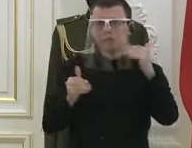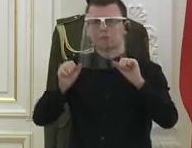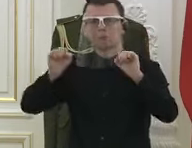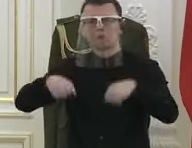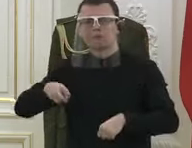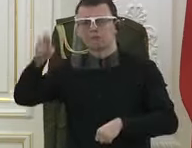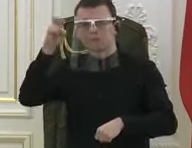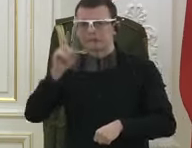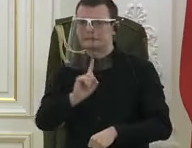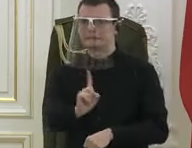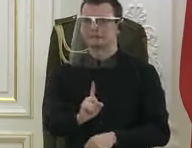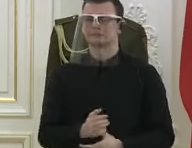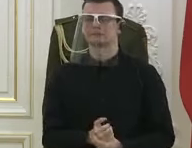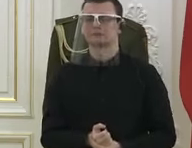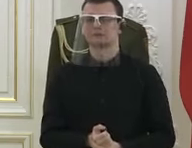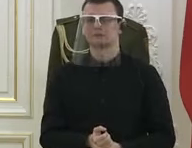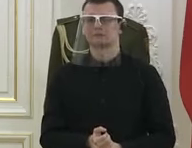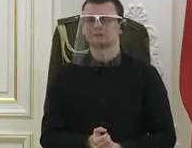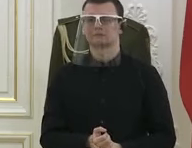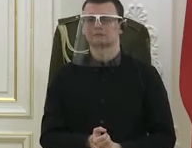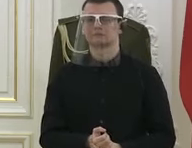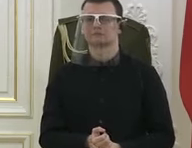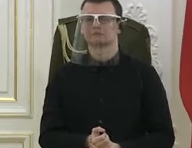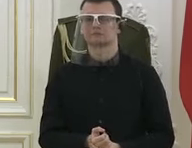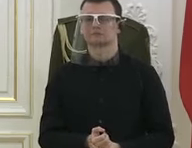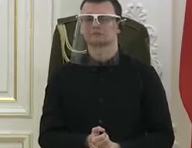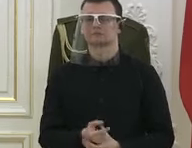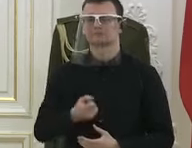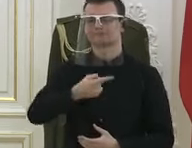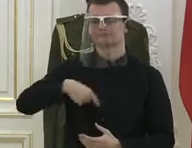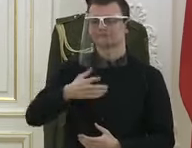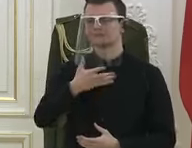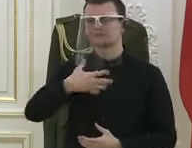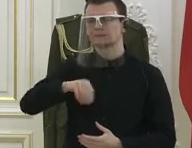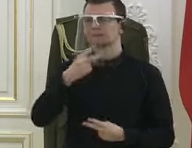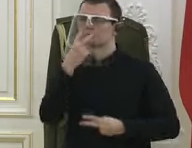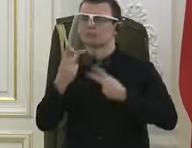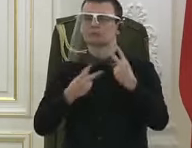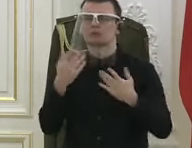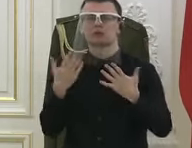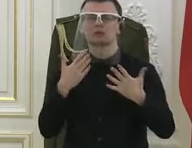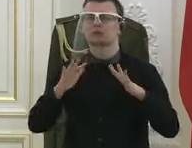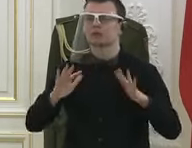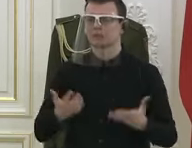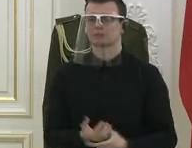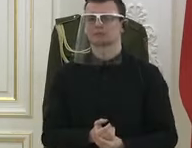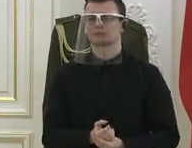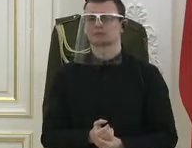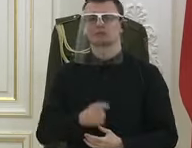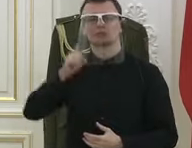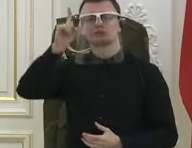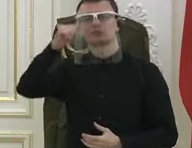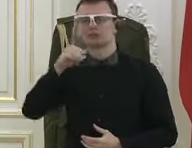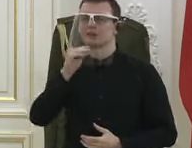jest, to chyba wszyscy ci, którzy znają Unię Europejską, jej strukturę i jej realia, doskonale sobie z tego zdają